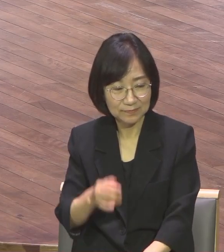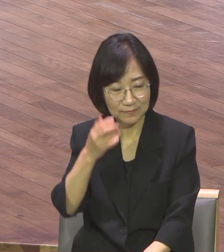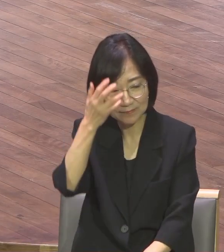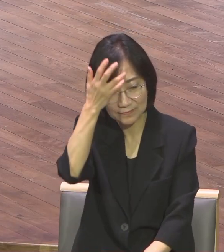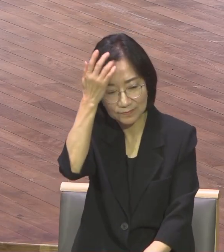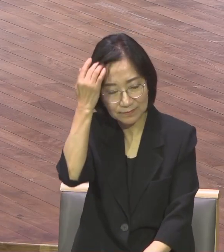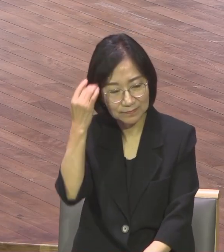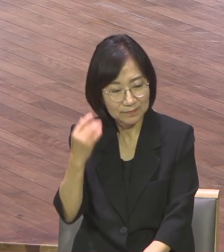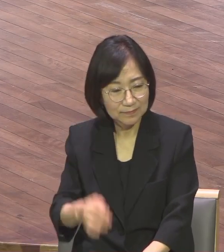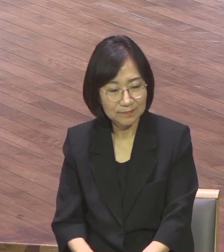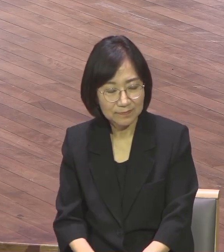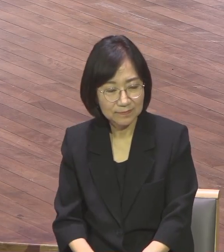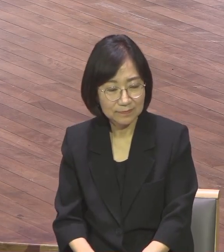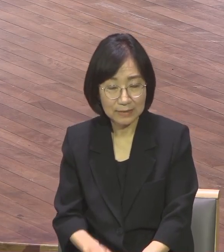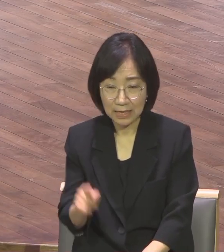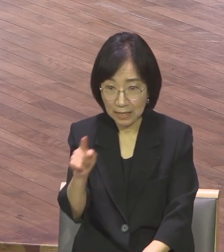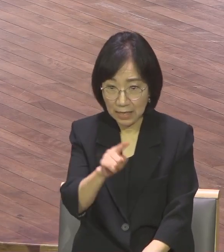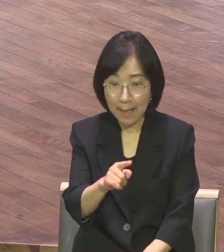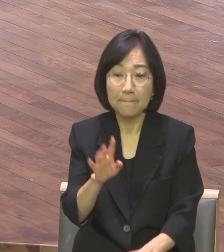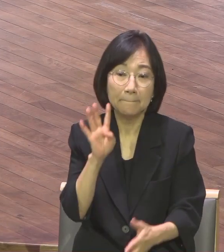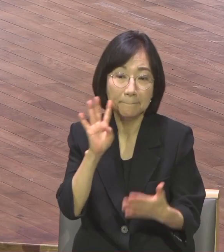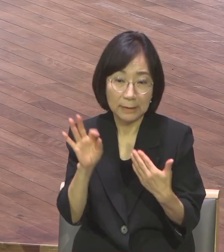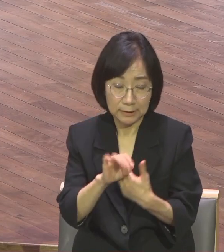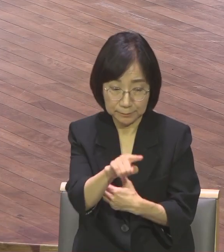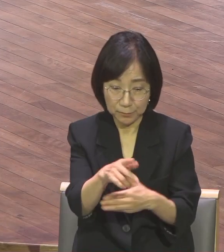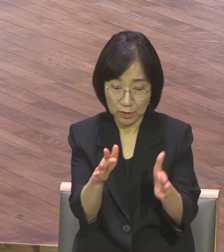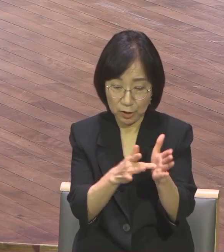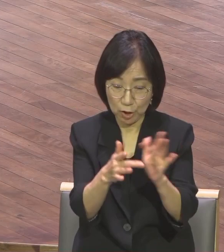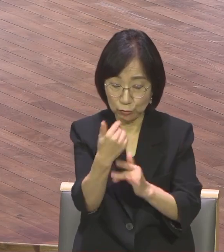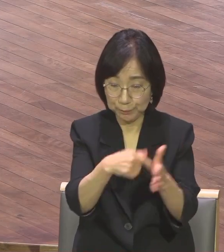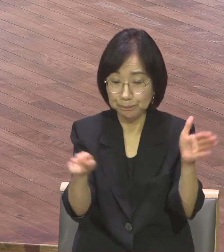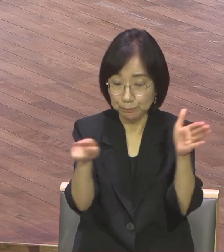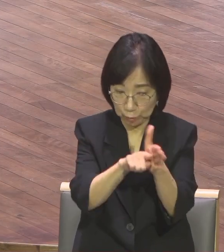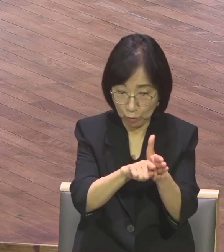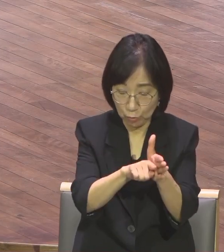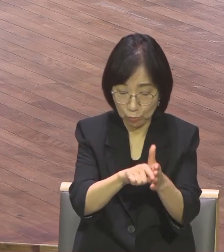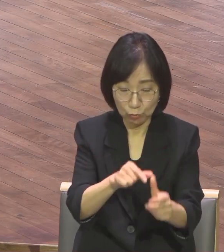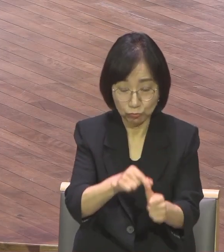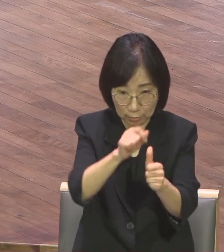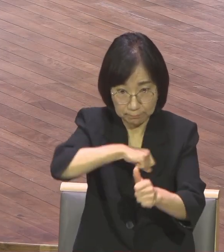살인자라도 구원받을 수 있어. 이 교도소 전도예요.